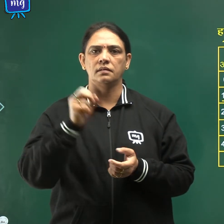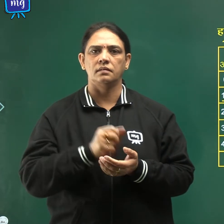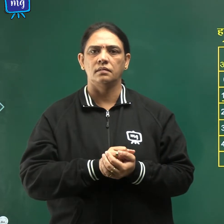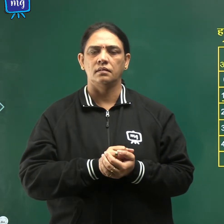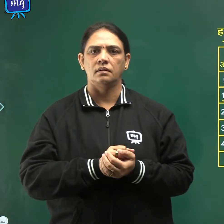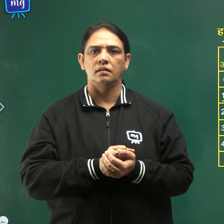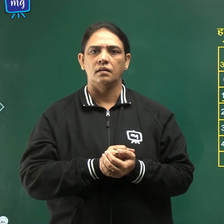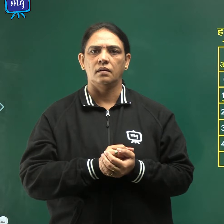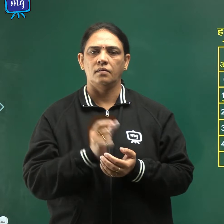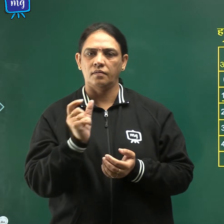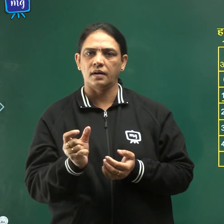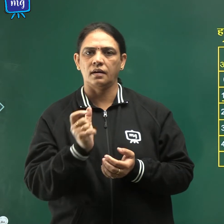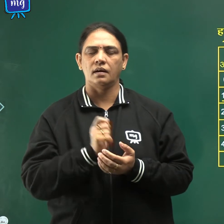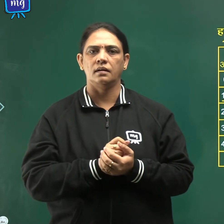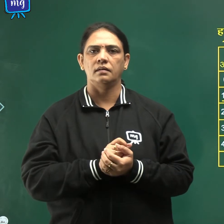वर्ग का